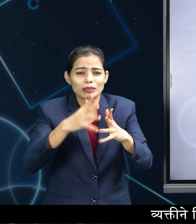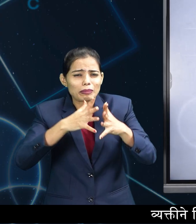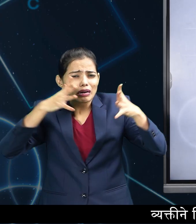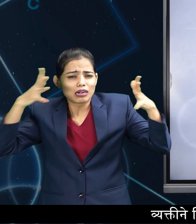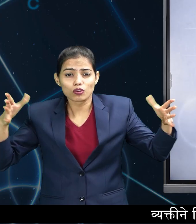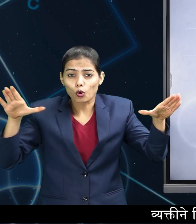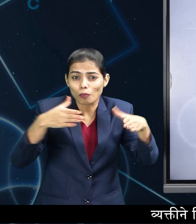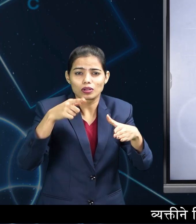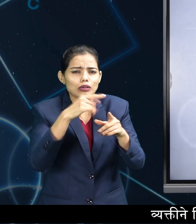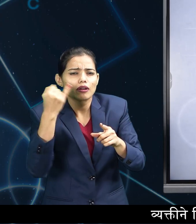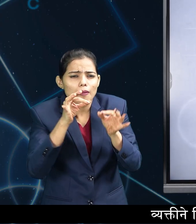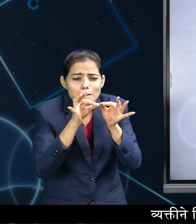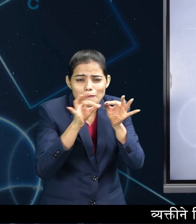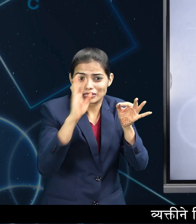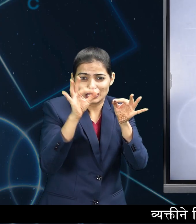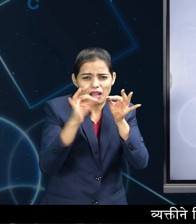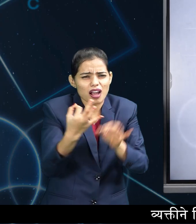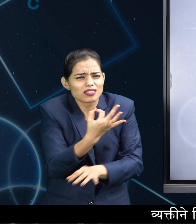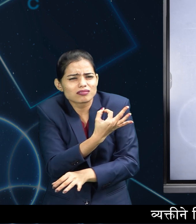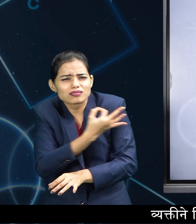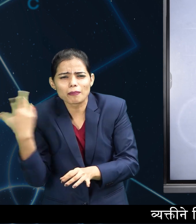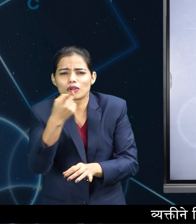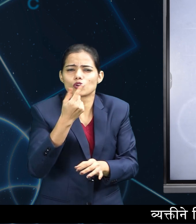विशिष्ट उद्देशाने स्वतः गोळा केलेली असते.